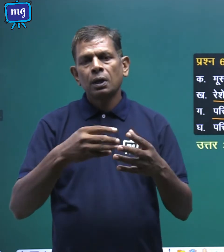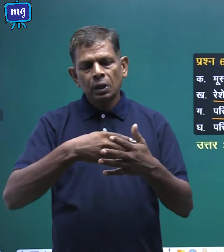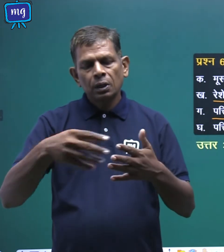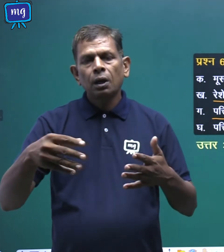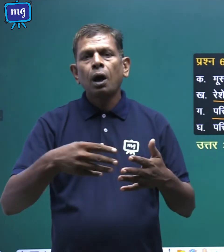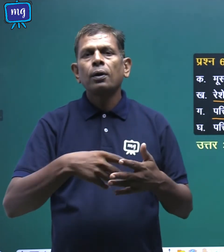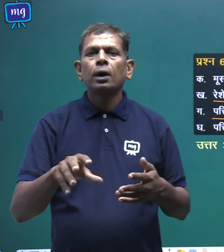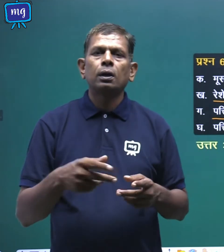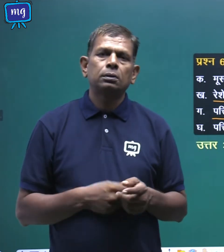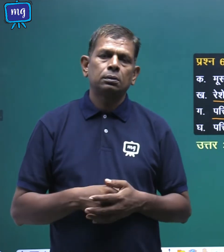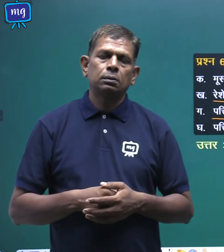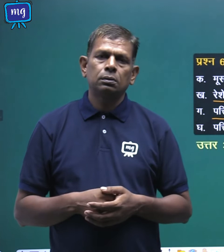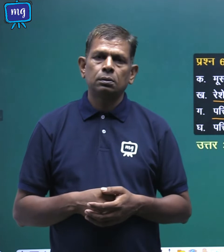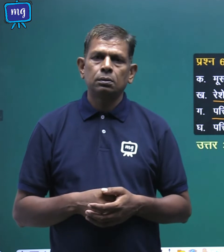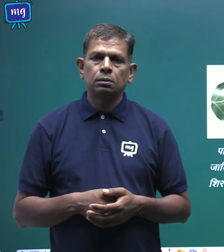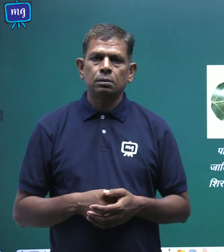शिराविन्यास।